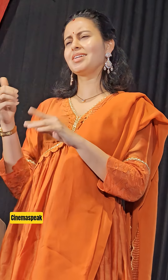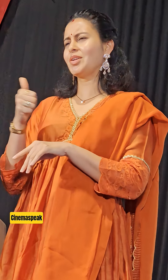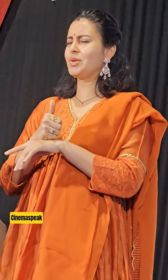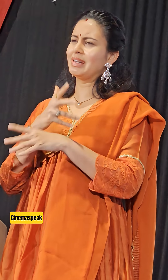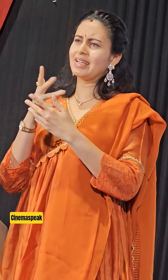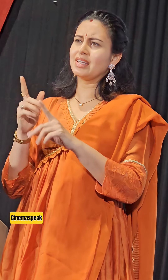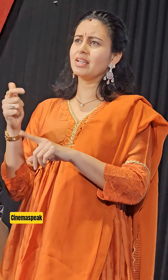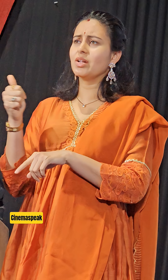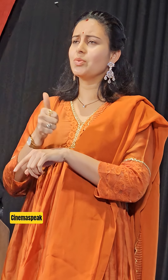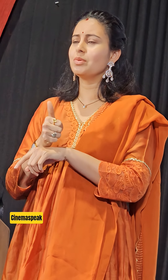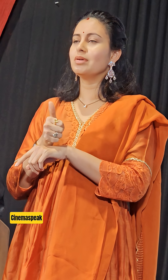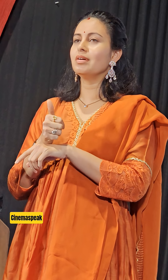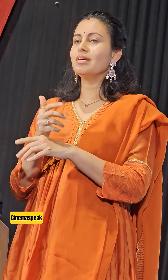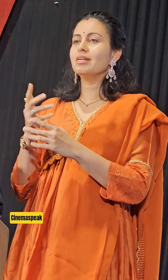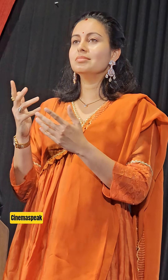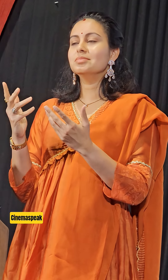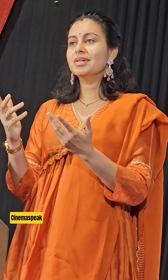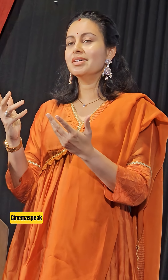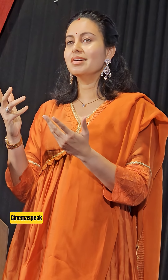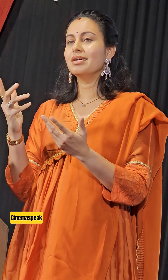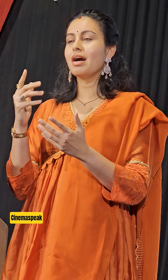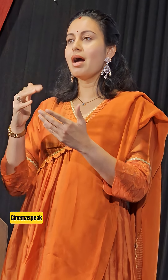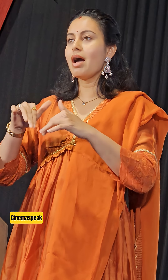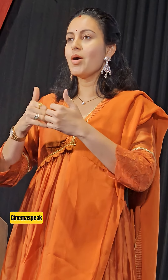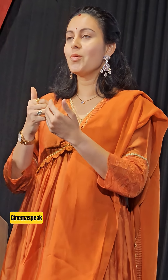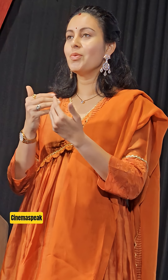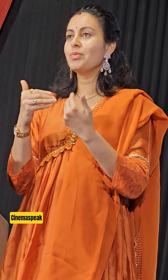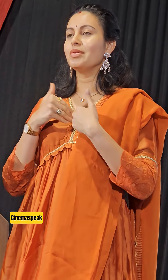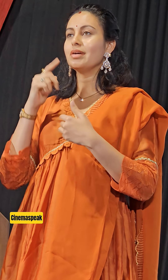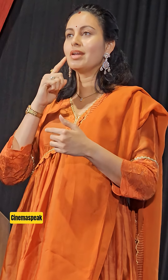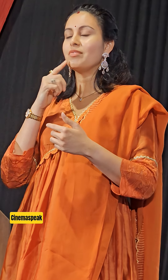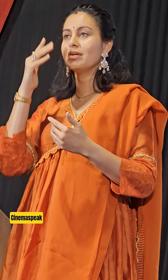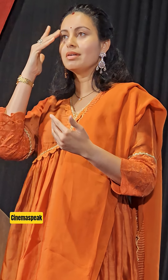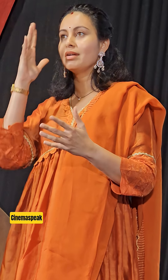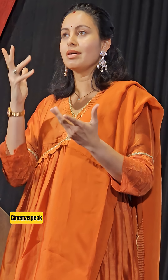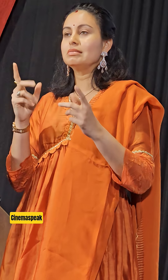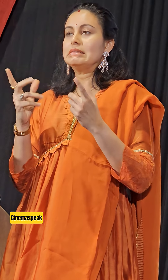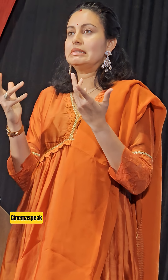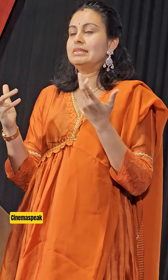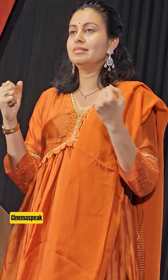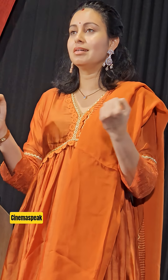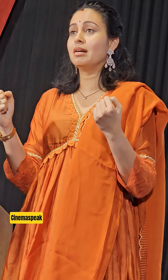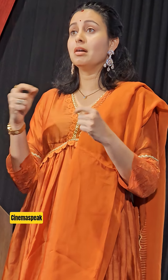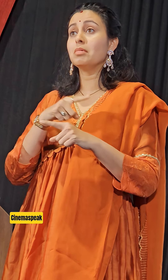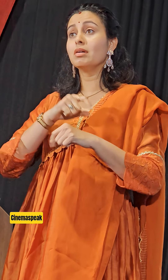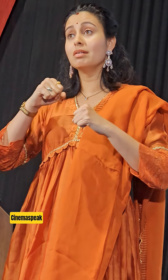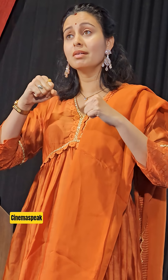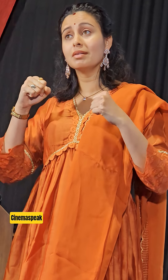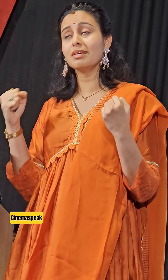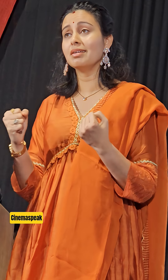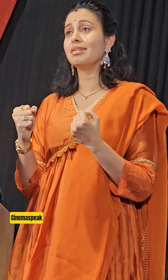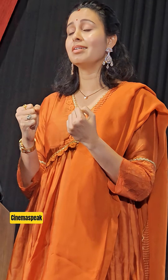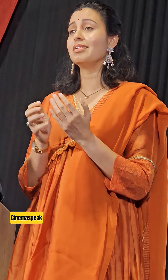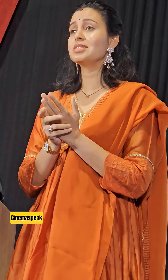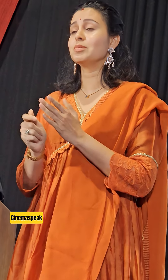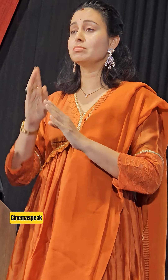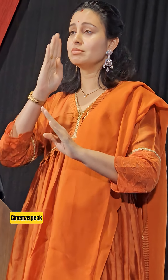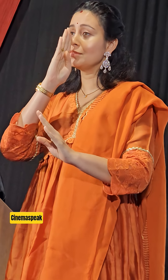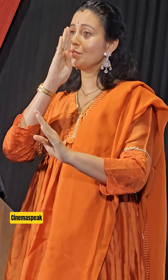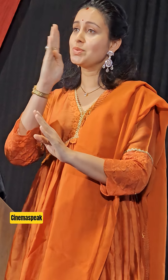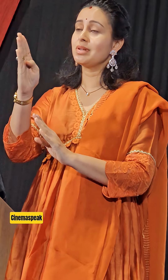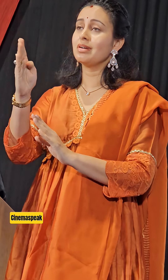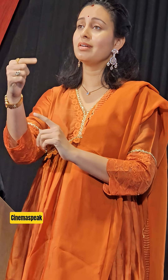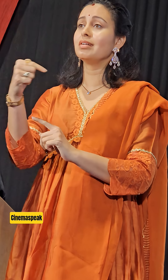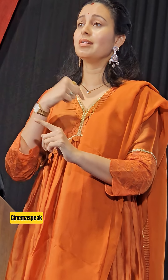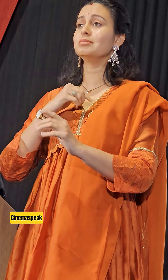ஸ்கில்ஃபுல்லான ஒரு டைரக்டர். தேங்க்யூ. ஸோ எனக்கு என்னோட திறமையை பார்த்து